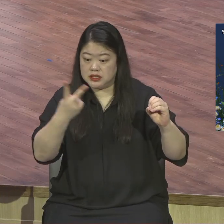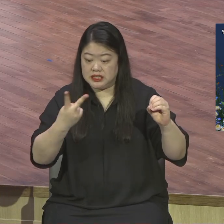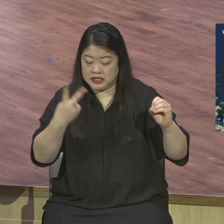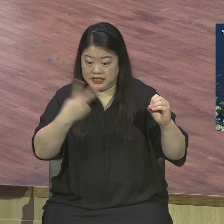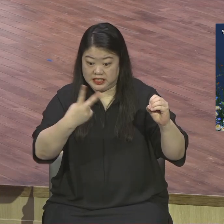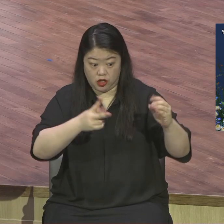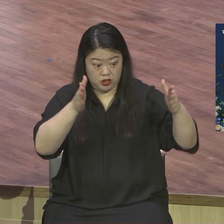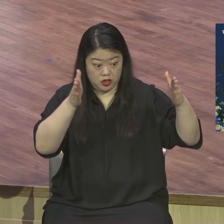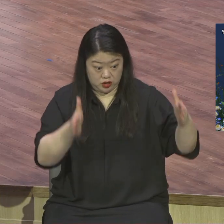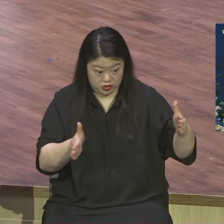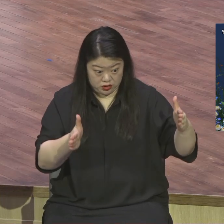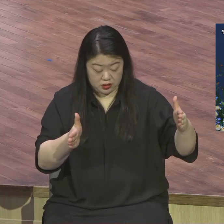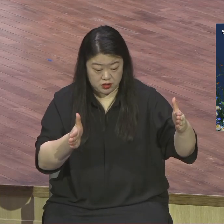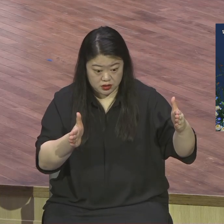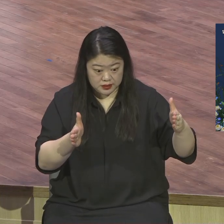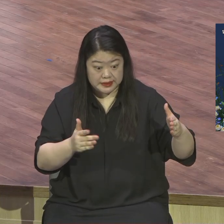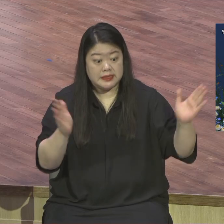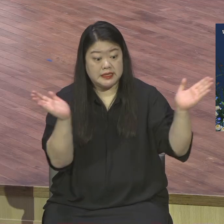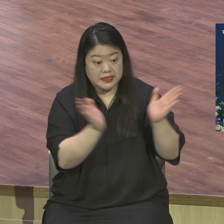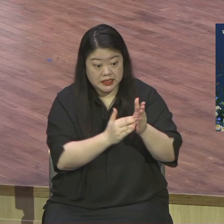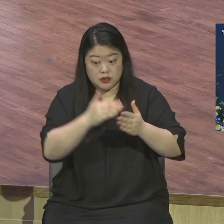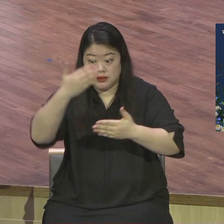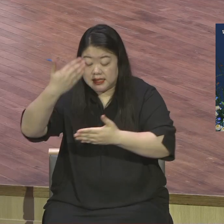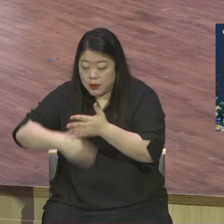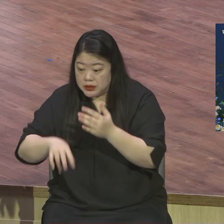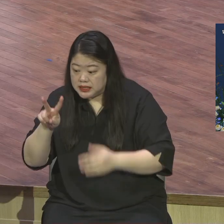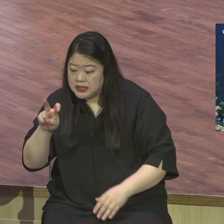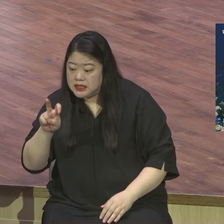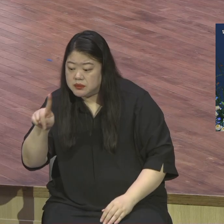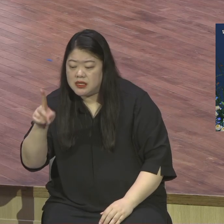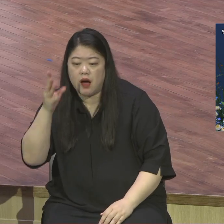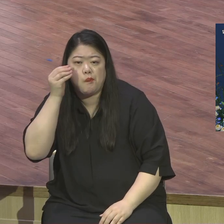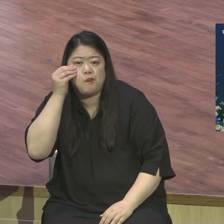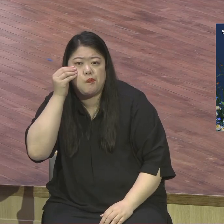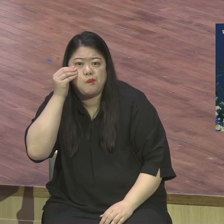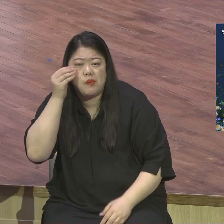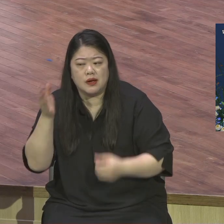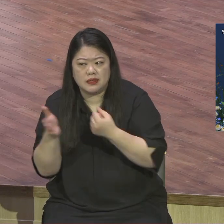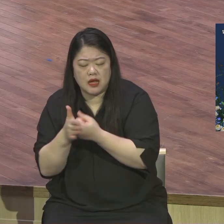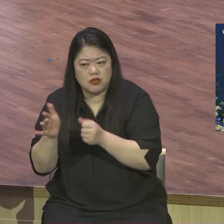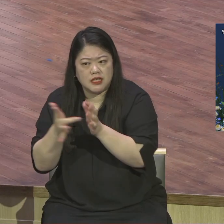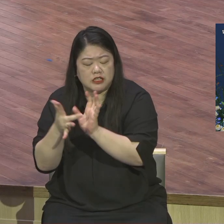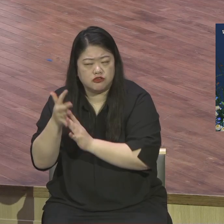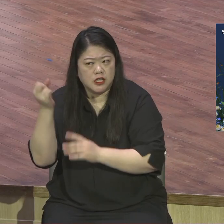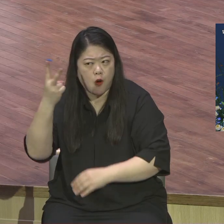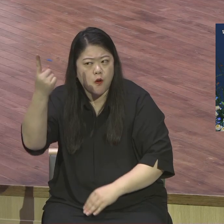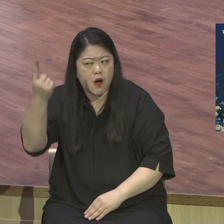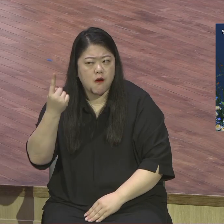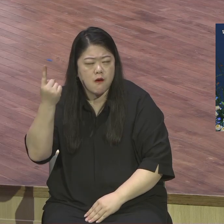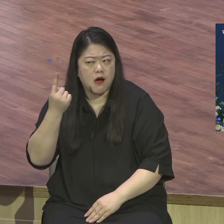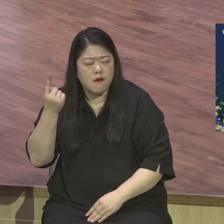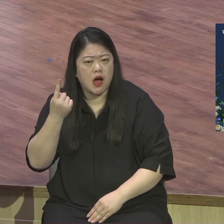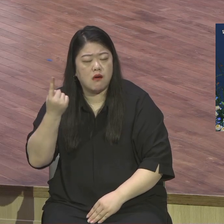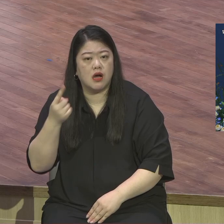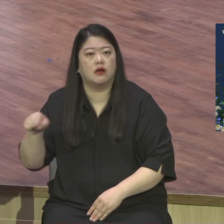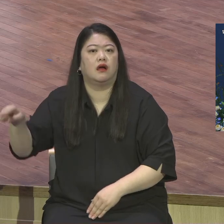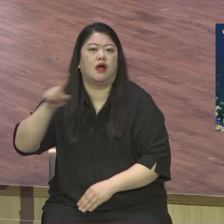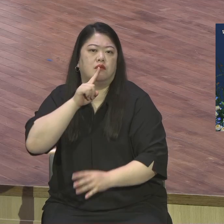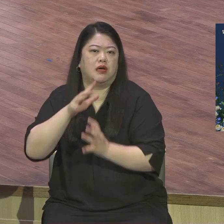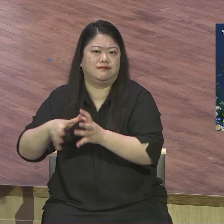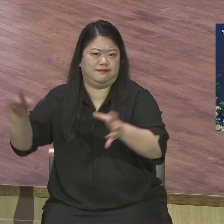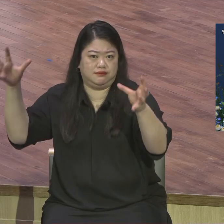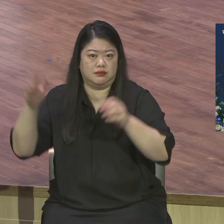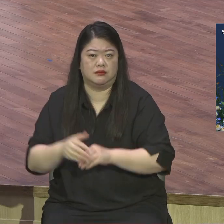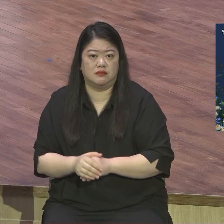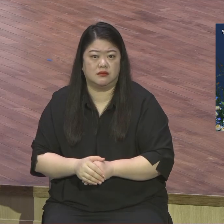그러면서 무리한 주장을 많이 했습니다. 그 대표적인 것임은 시안부 종말론자들이 생겼어요.